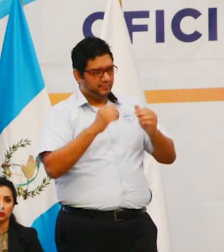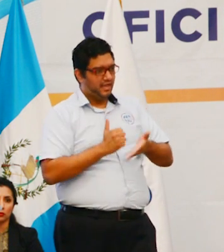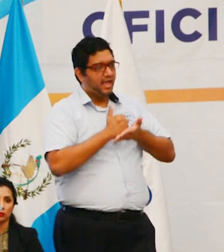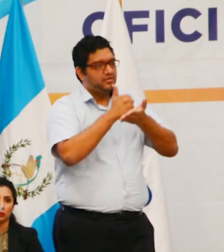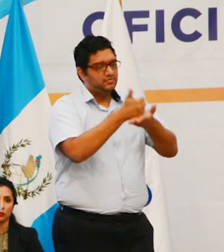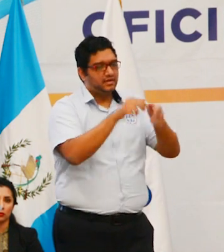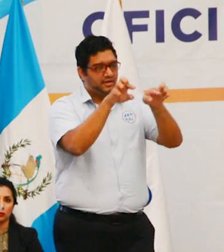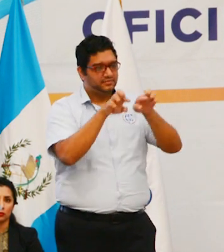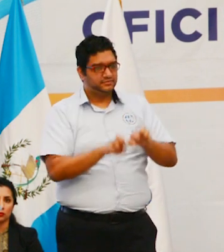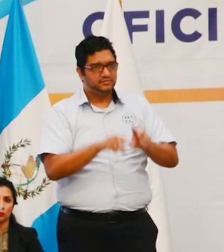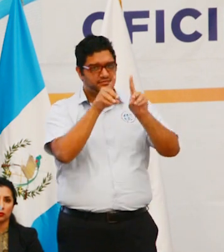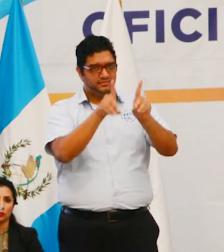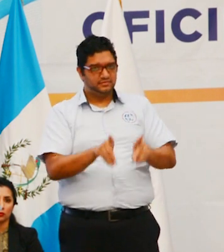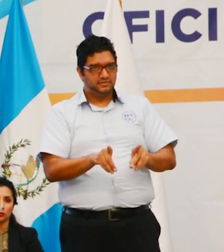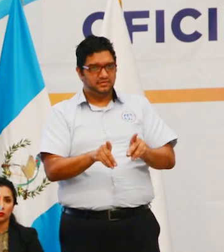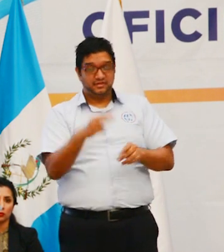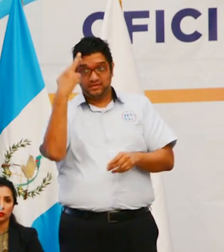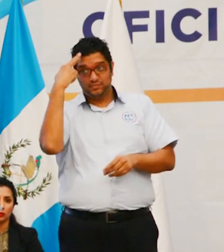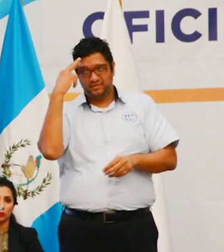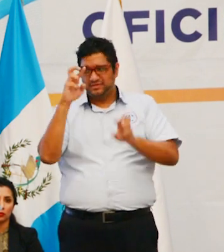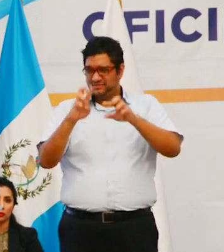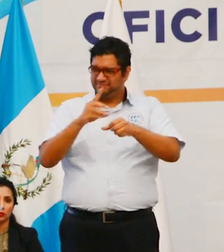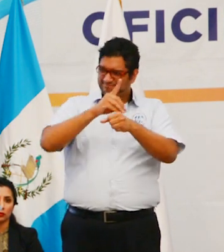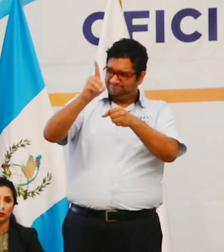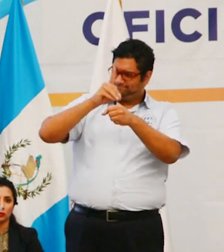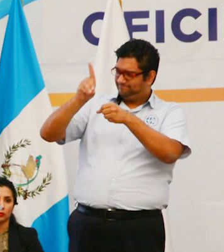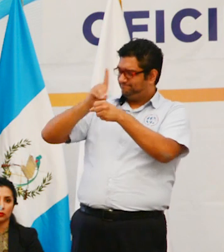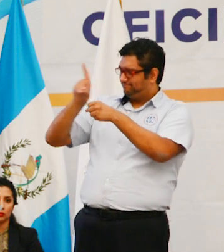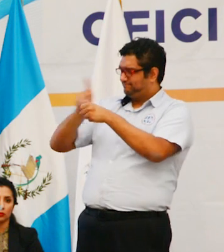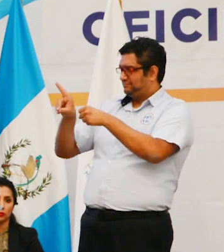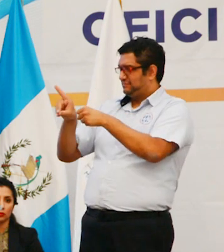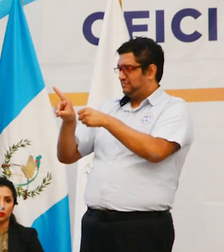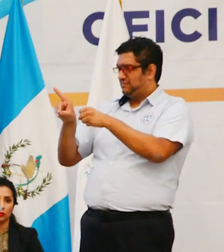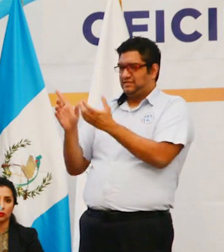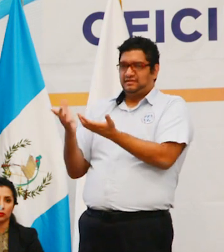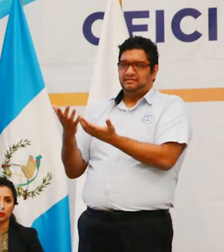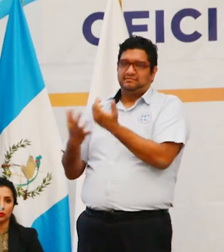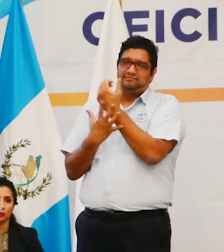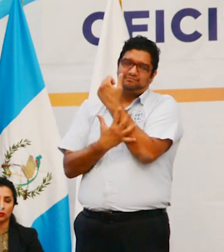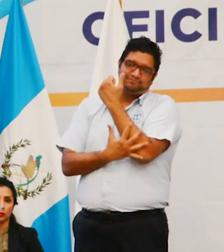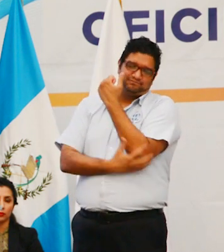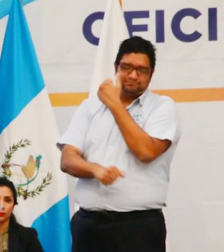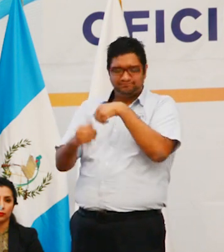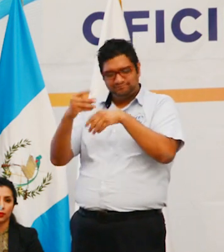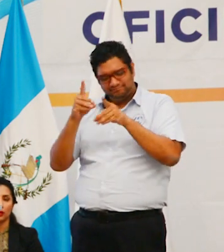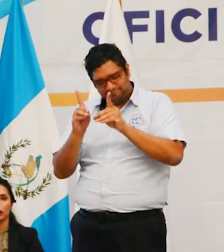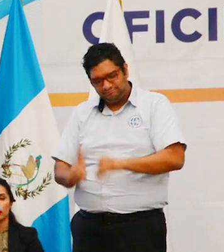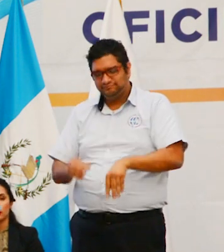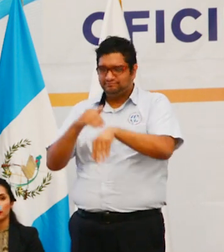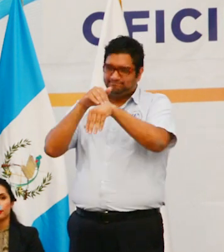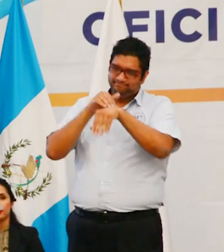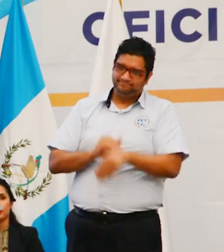favorecidas, en especial en el interior de la República. A vencer el círculo de la pobreza y la discapacidad, porque